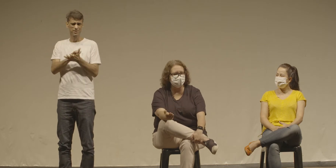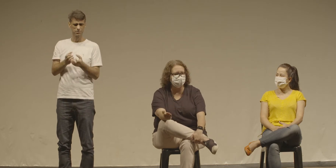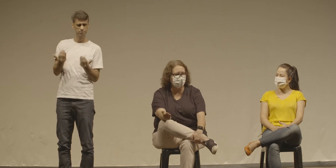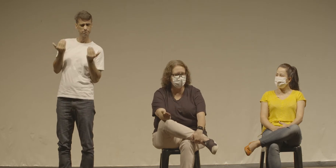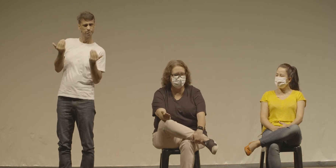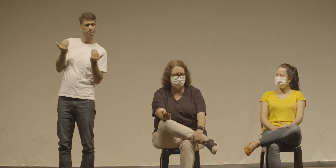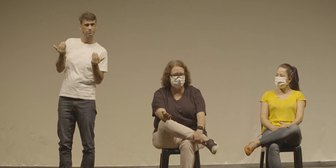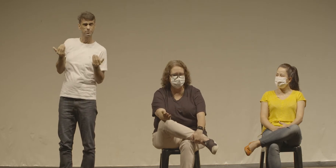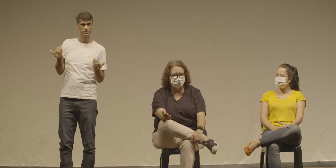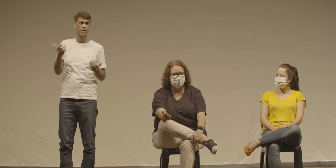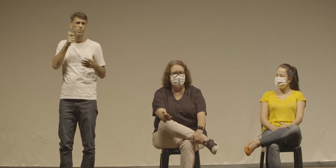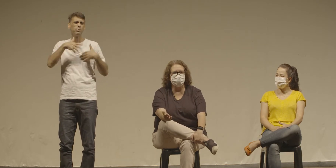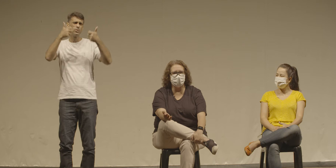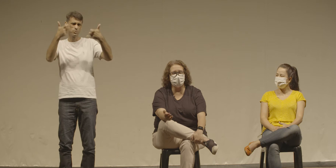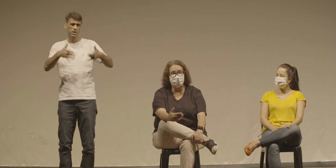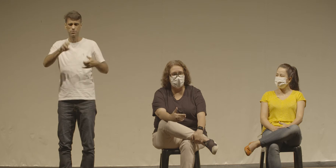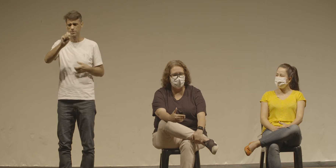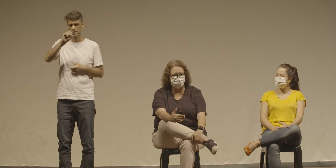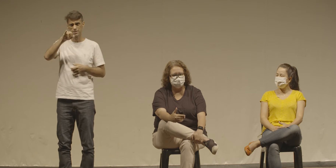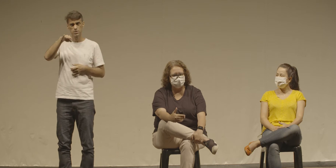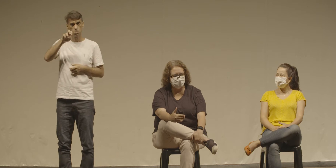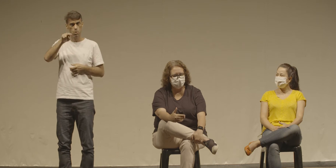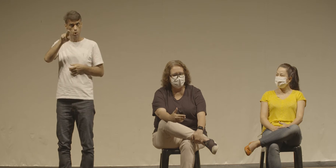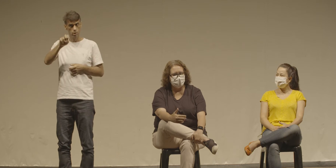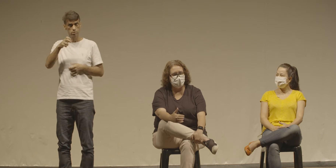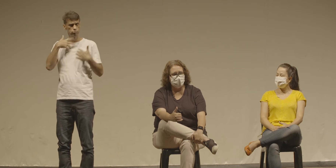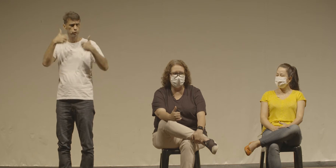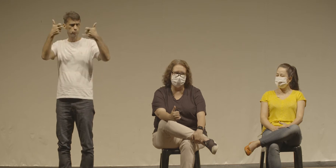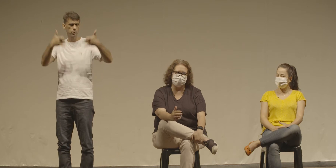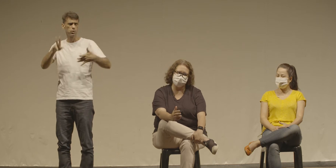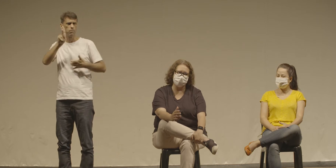gente tem a Simone comentando sobre o pai, né?